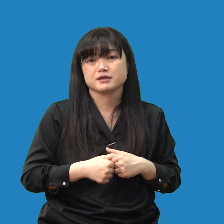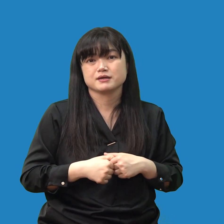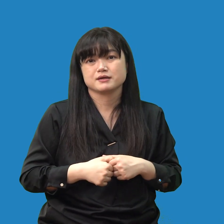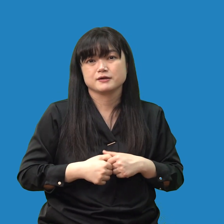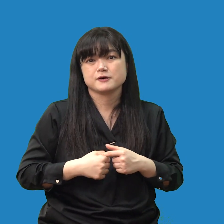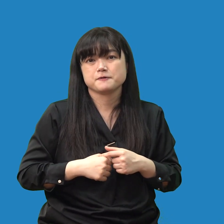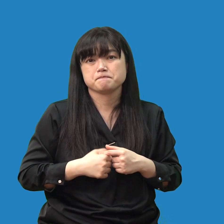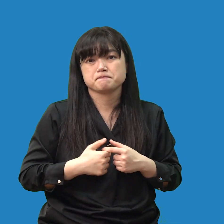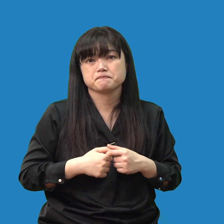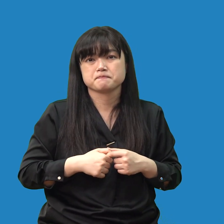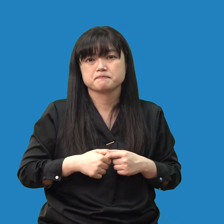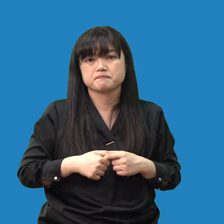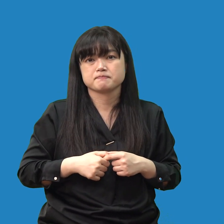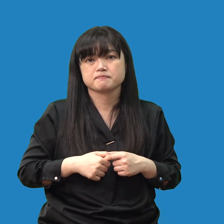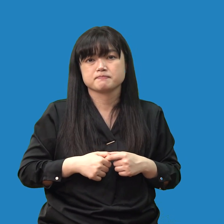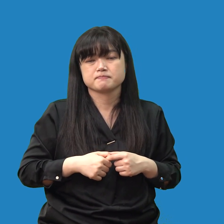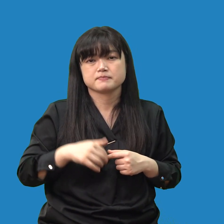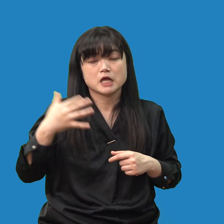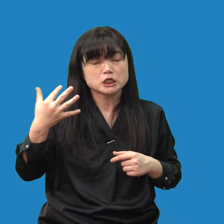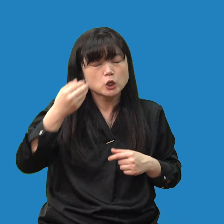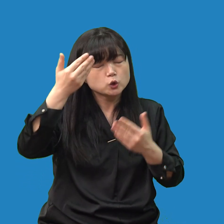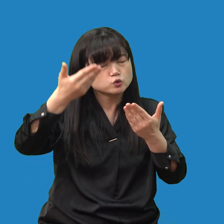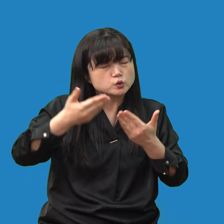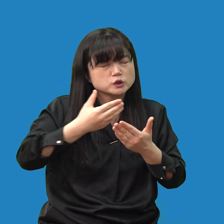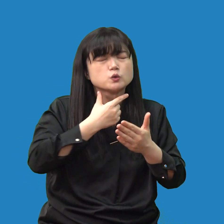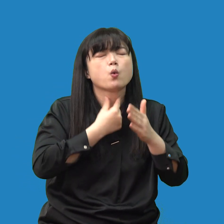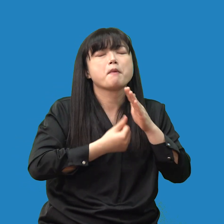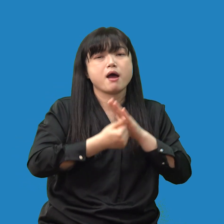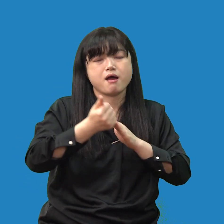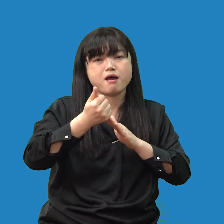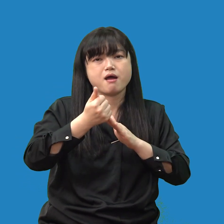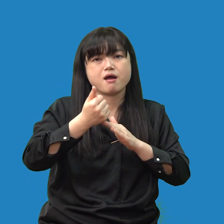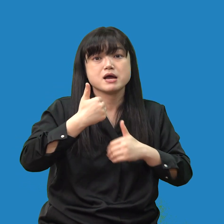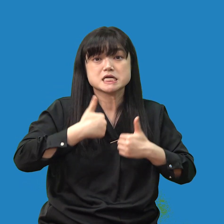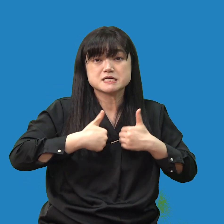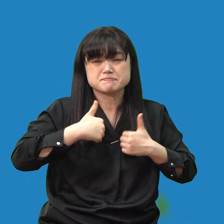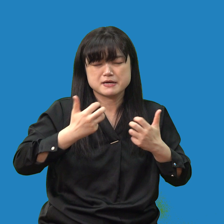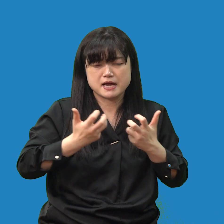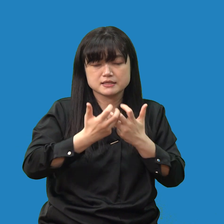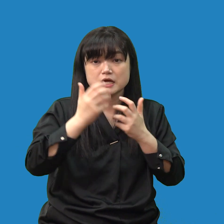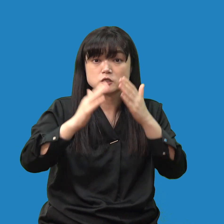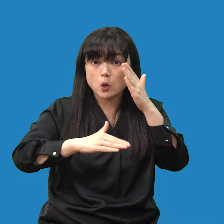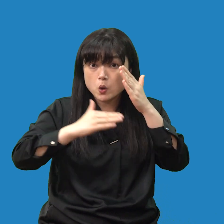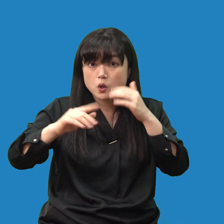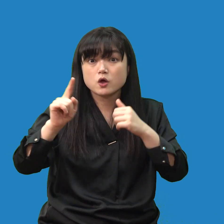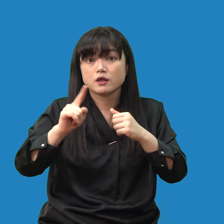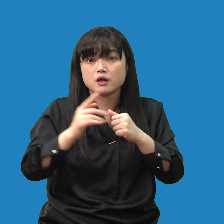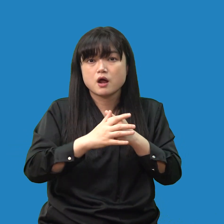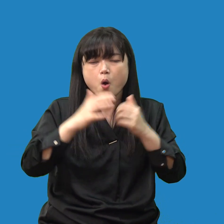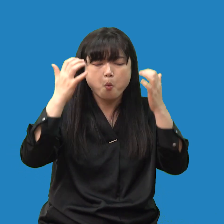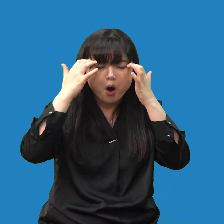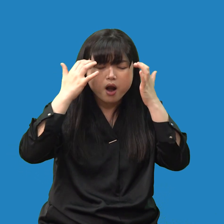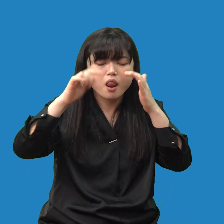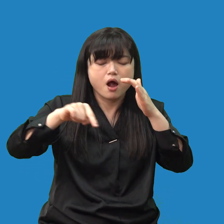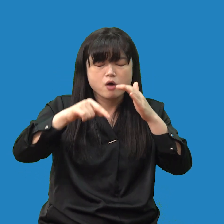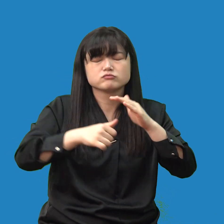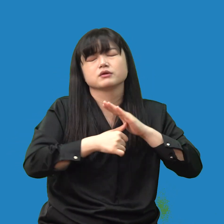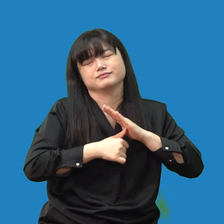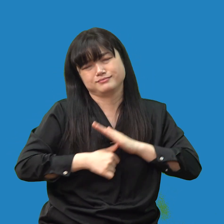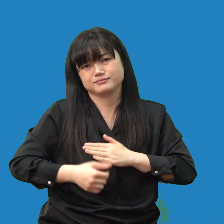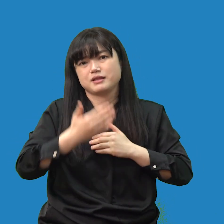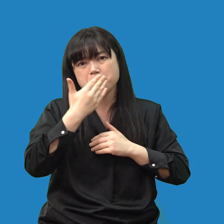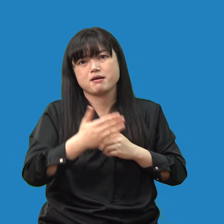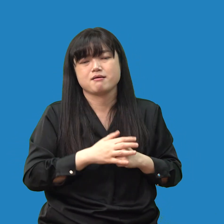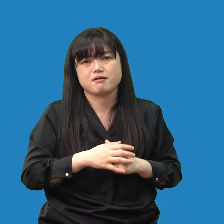만듭니다. 이 성령이 주시는 소망, 그 기쁨이 있는 성도는 특별히 환난 중에